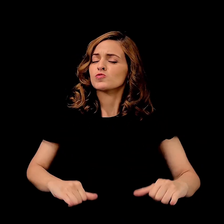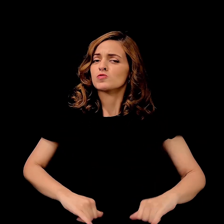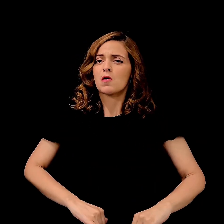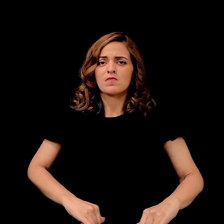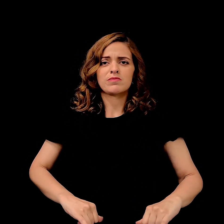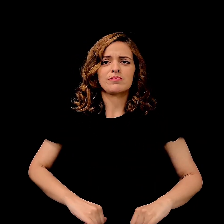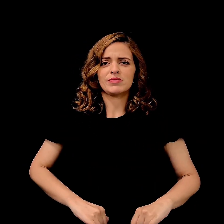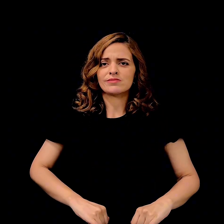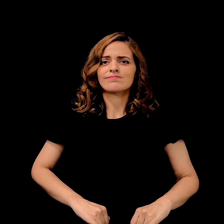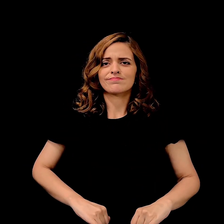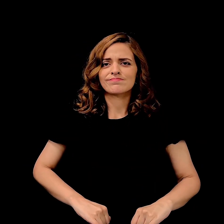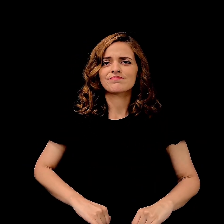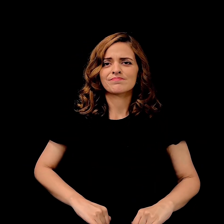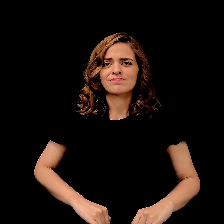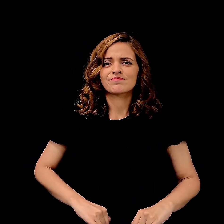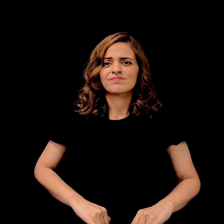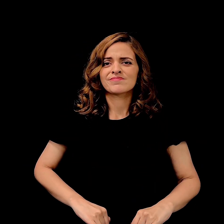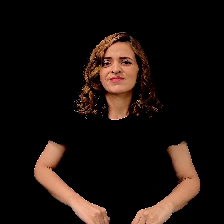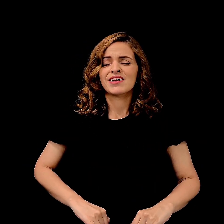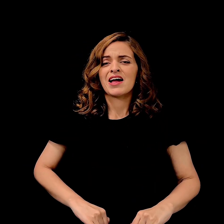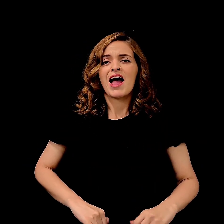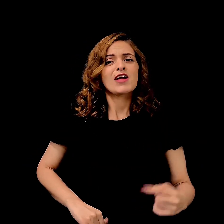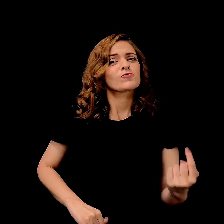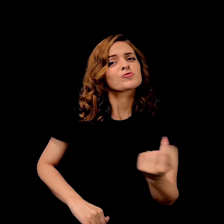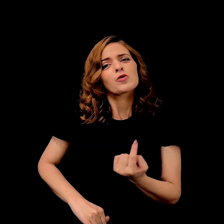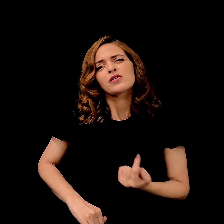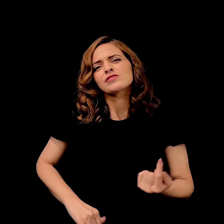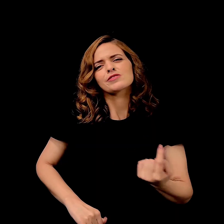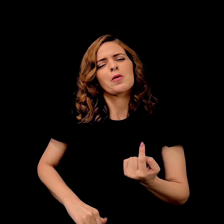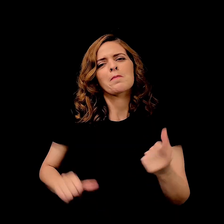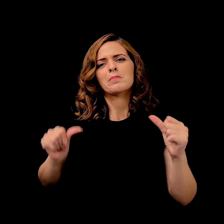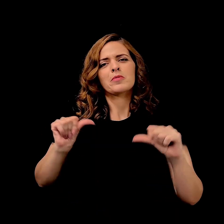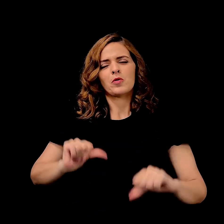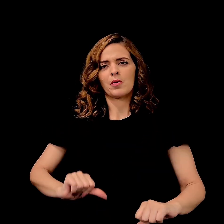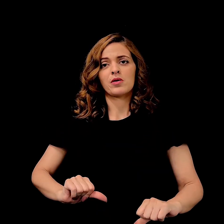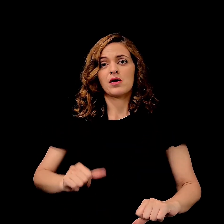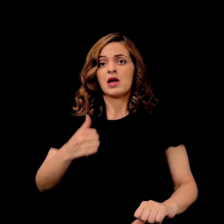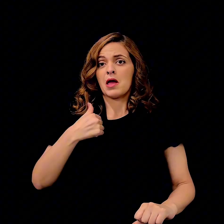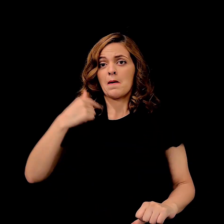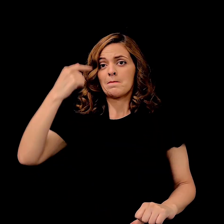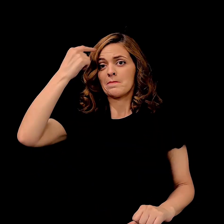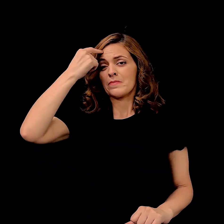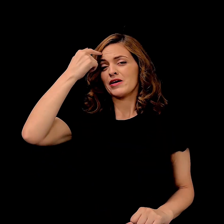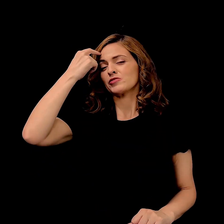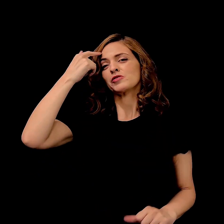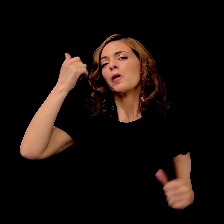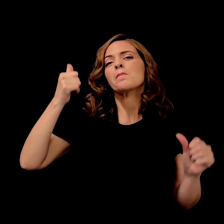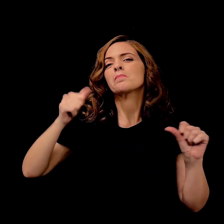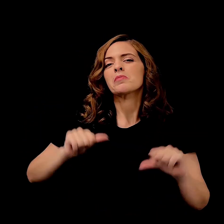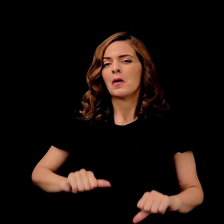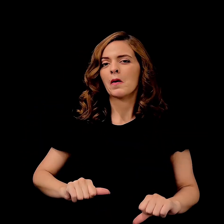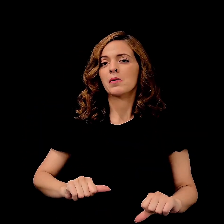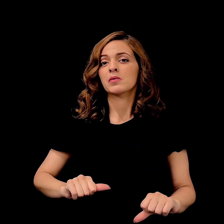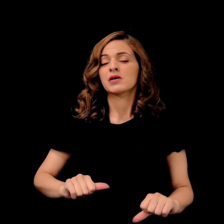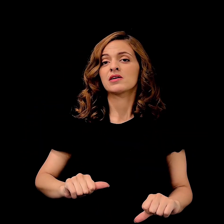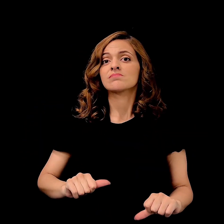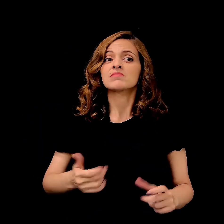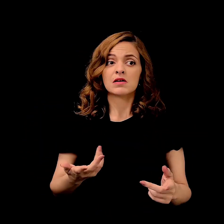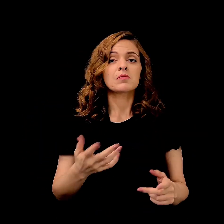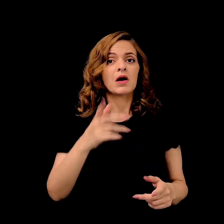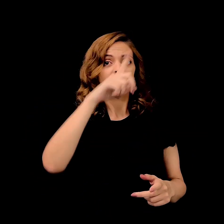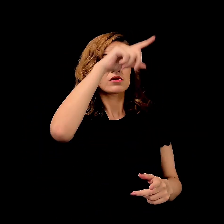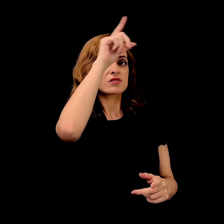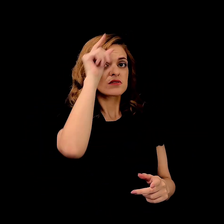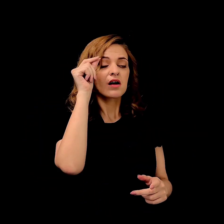Só. A solidão. A solidão. Eu penso que é a coisa pior que tem. Tanto é, Esther,